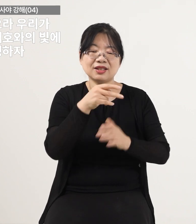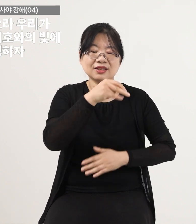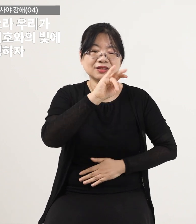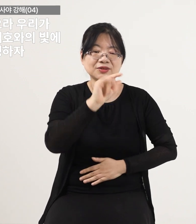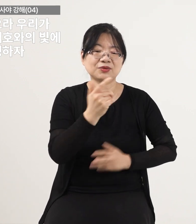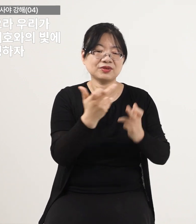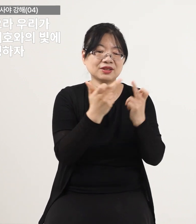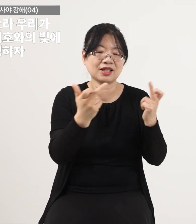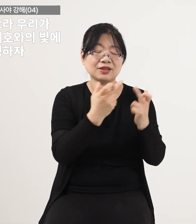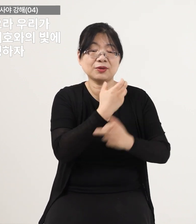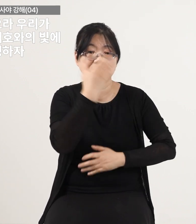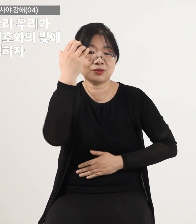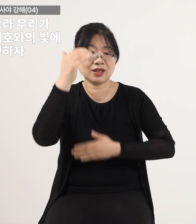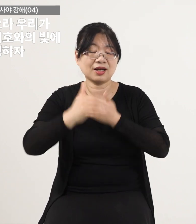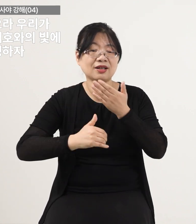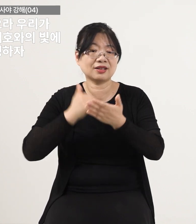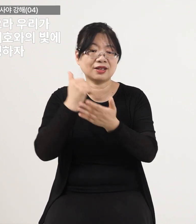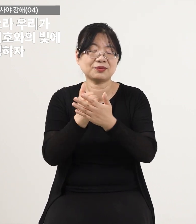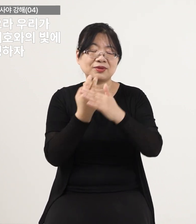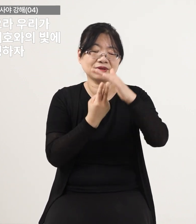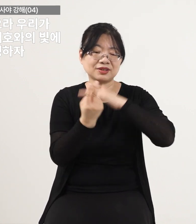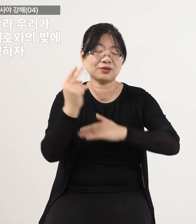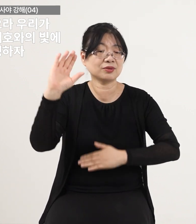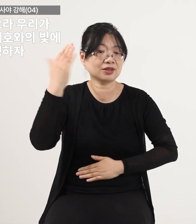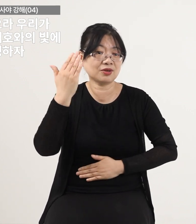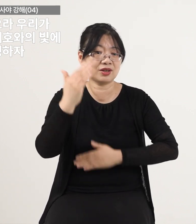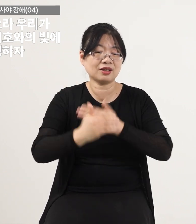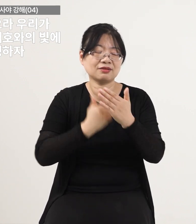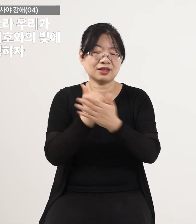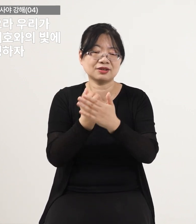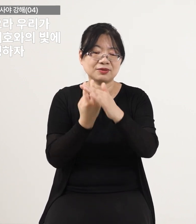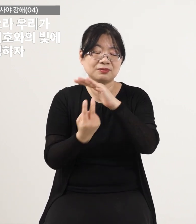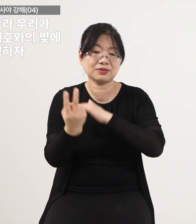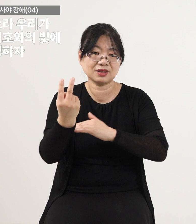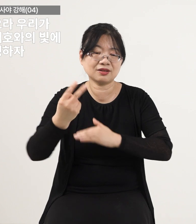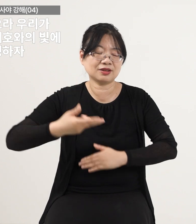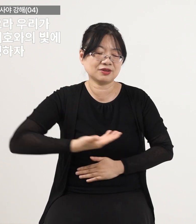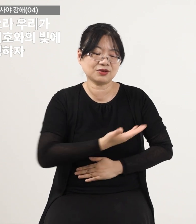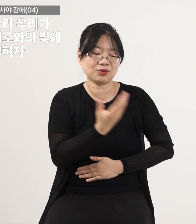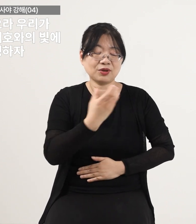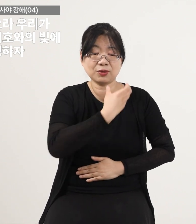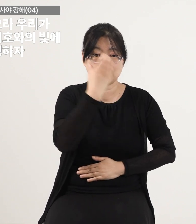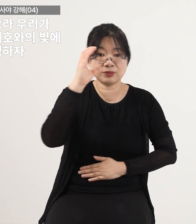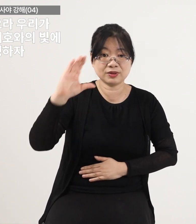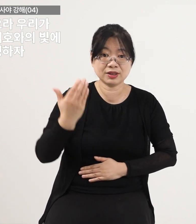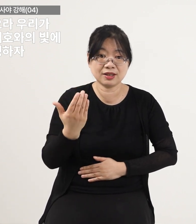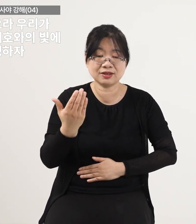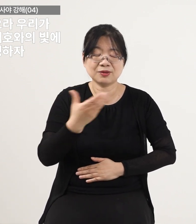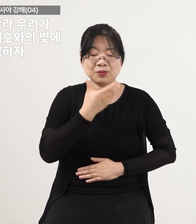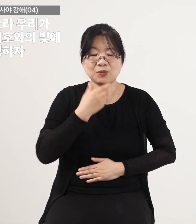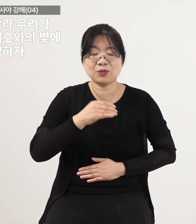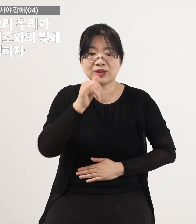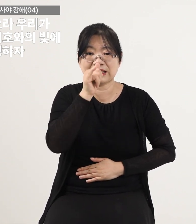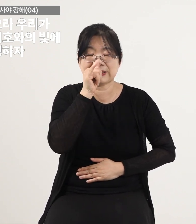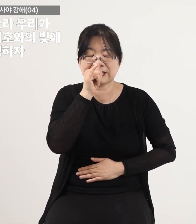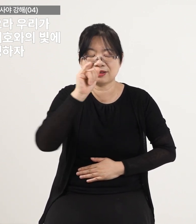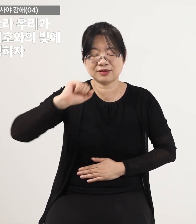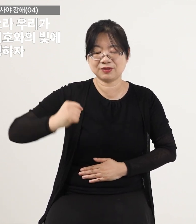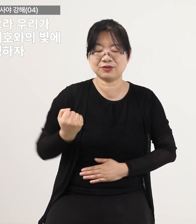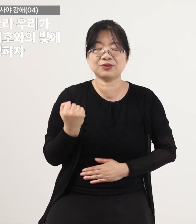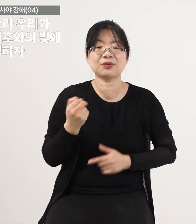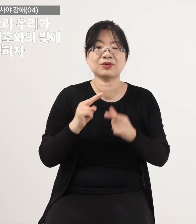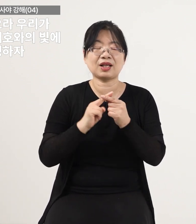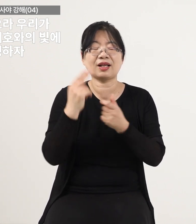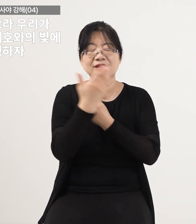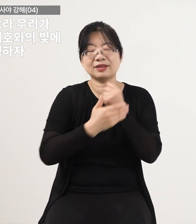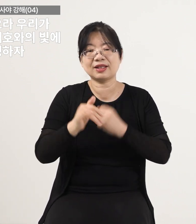시온산의 꿈이 하나님의 비전이 되고 하나님의 비전이 여러분들의 꿈이 되는 복된